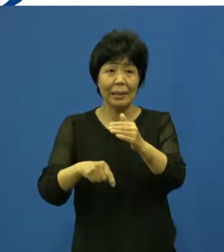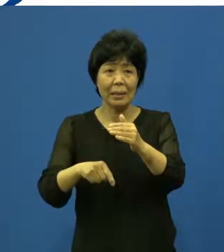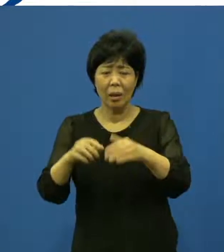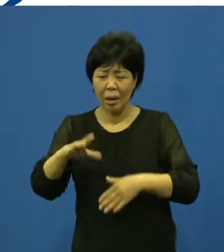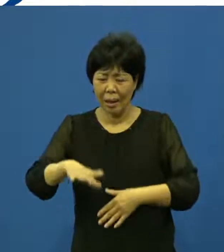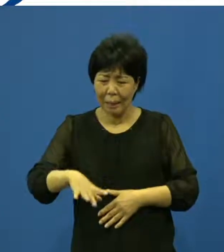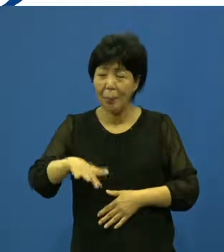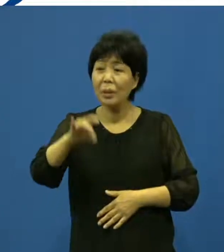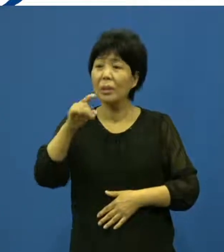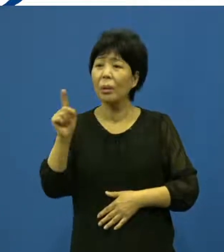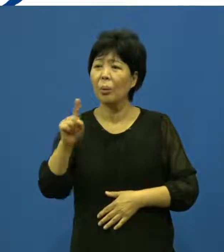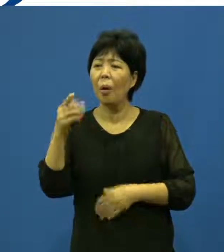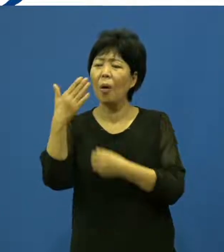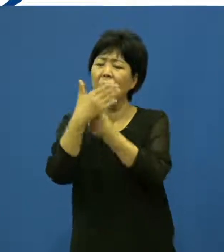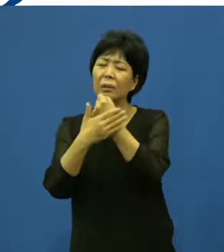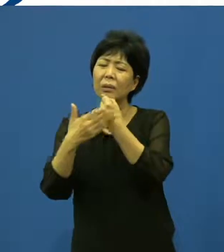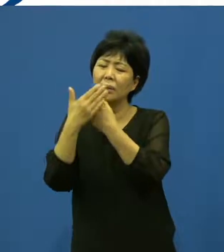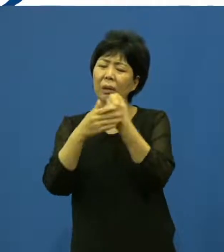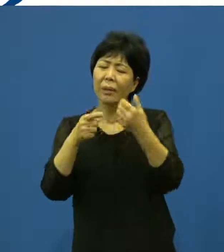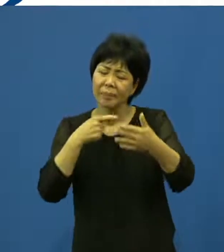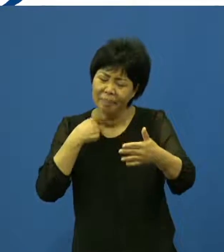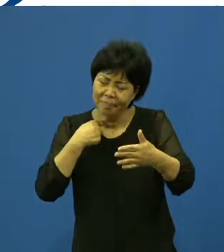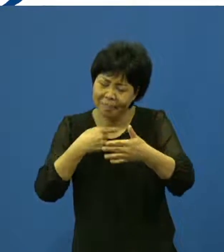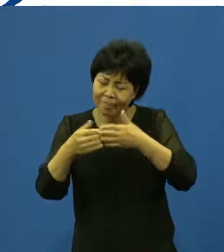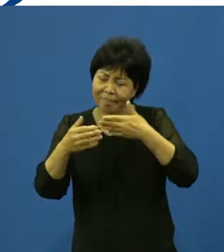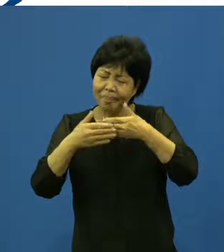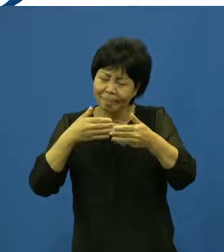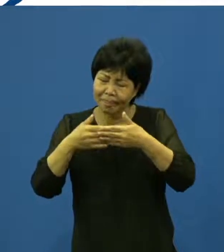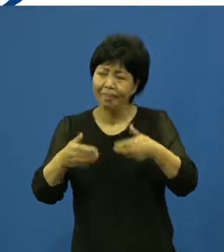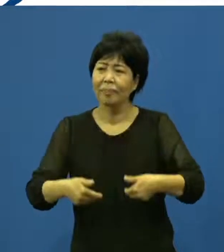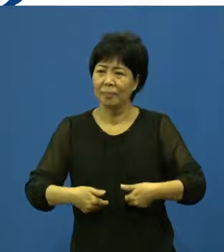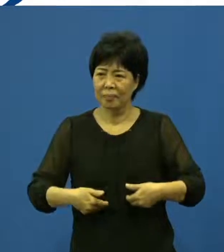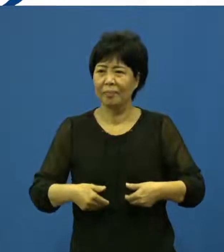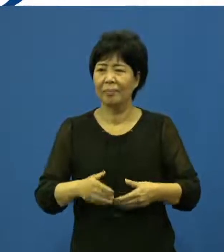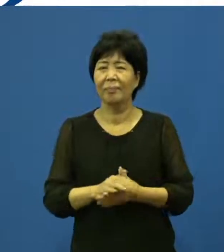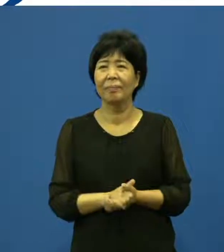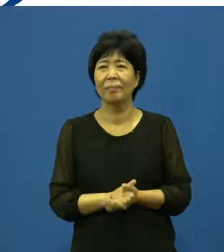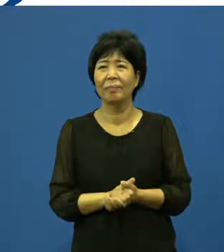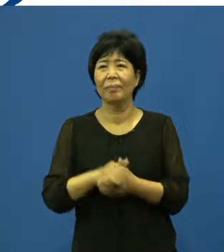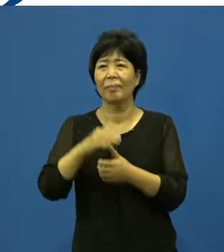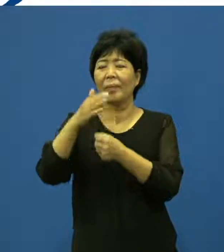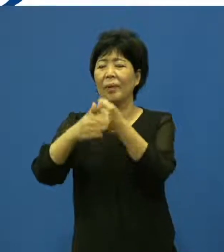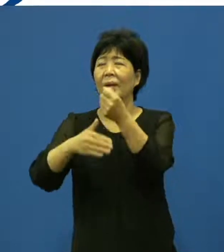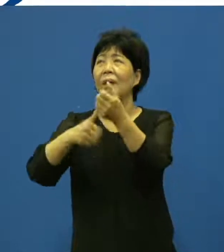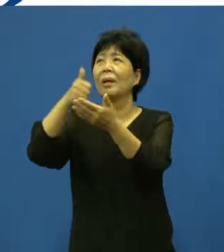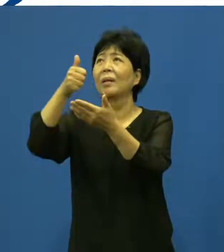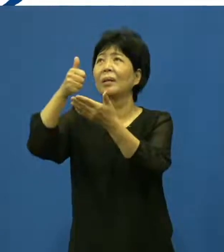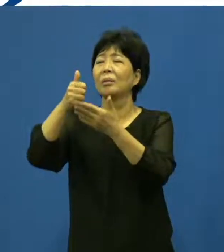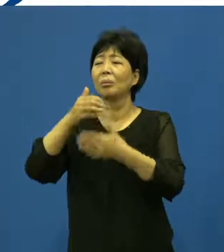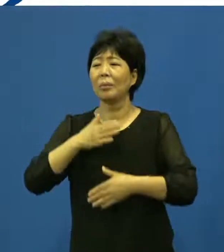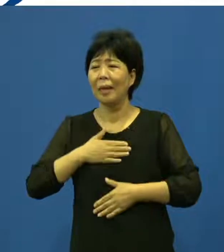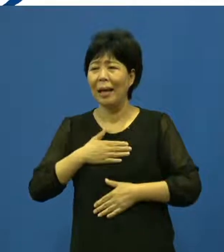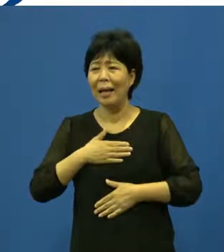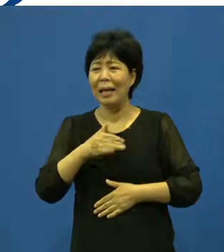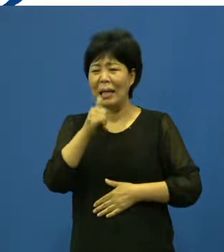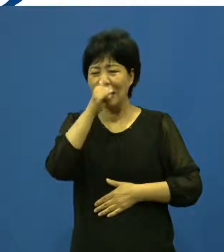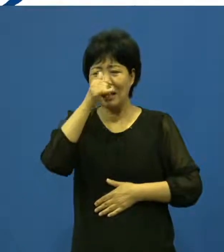합니다. 그 은혜를, 이 하나님의 은혜를 우리가 마음껏 만끽하셔야 돼요. 하나님 우리를 그대로 받아주셨어요.